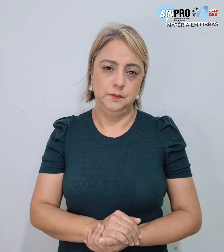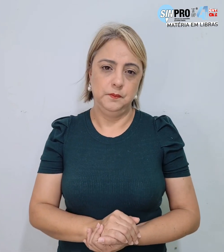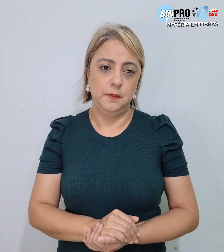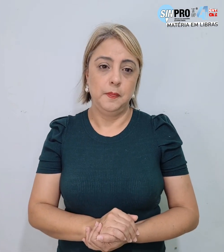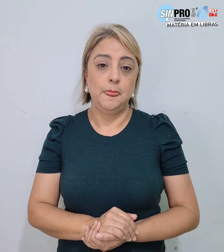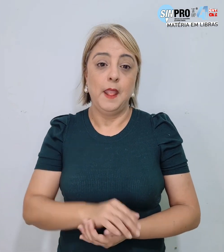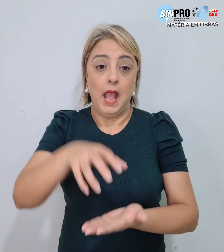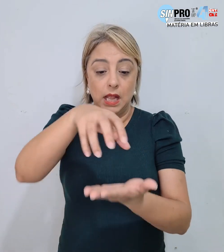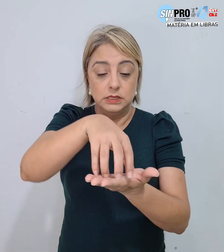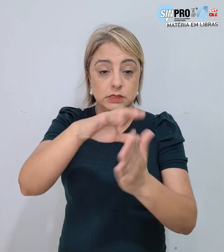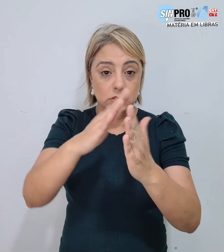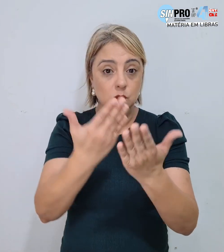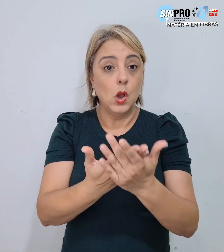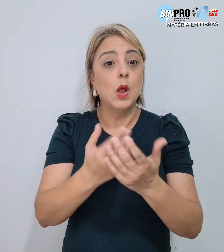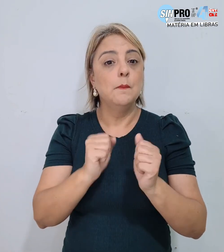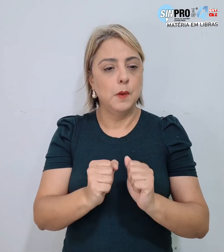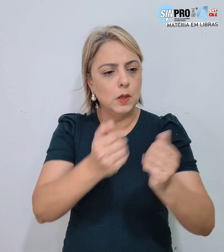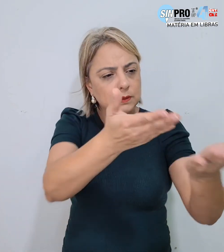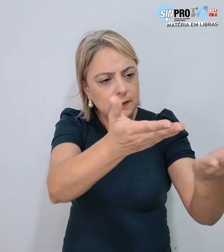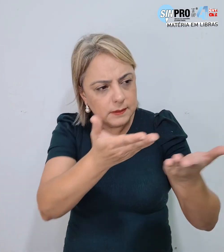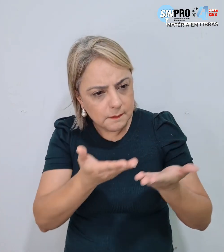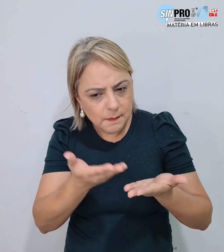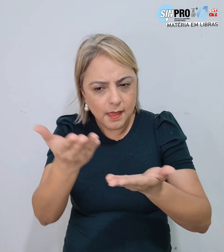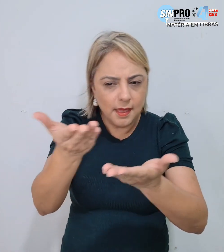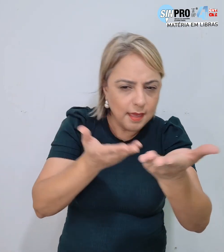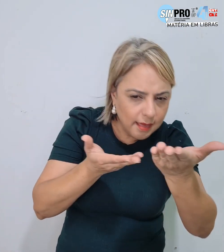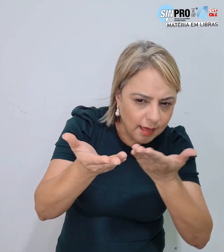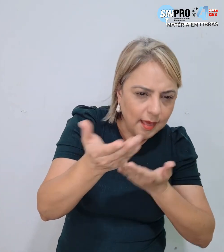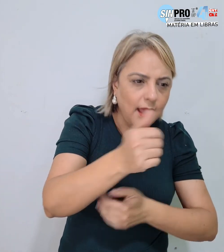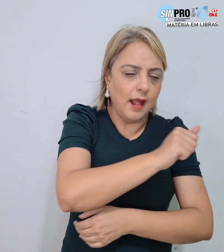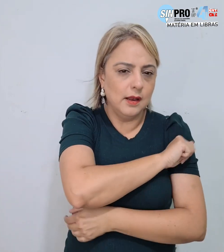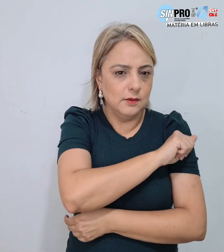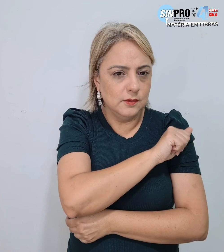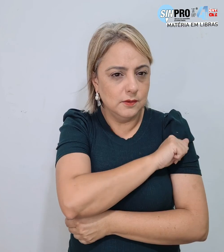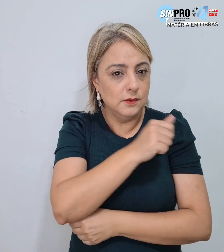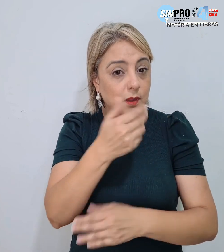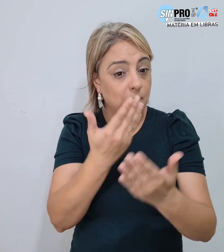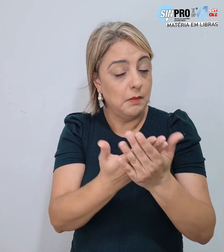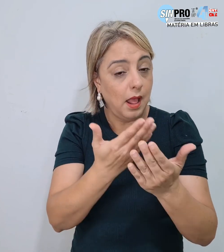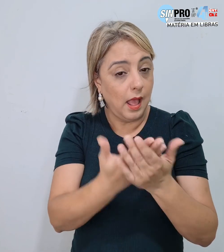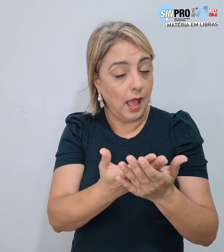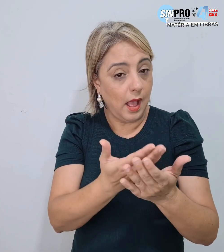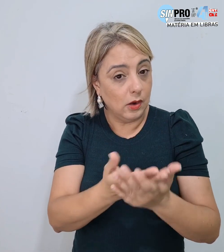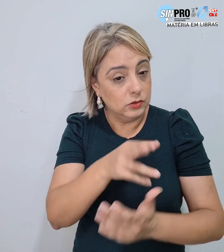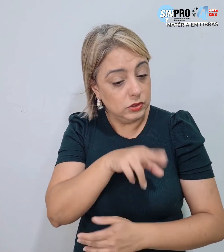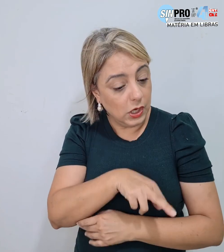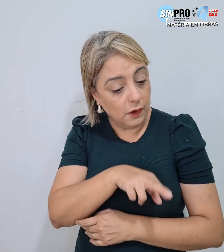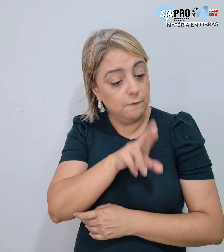e as unidades podem receber alunos hoje para aula de reforço